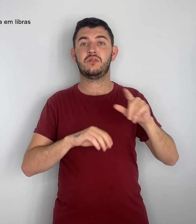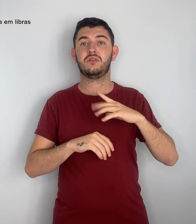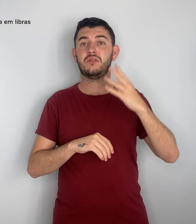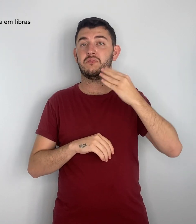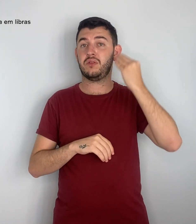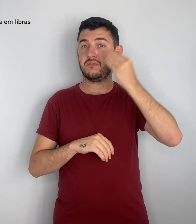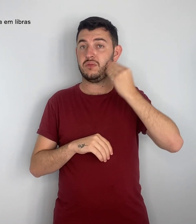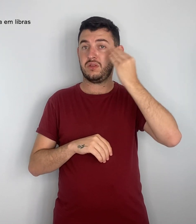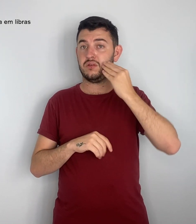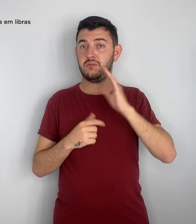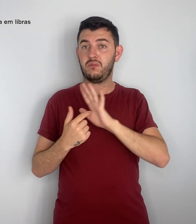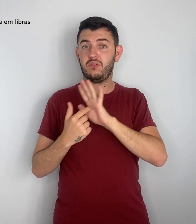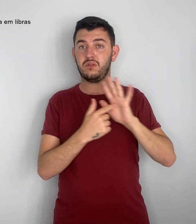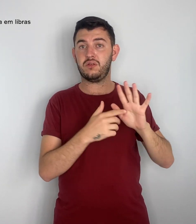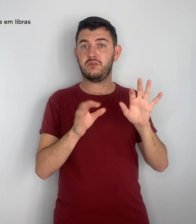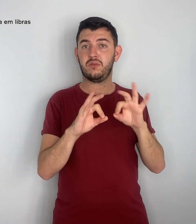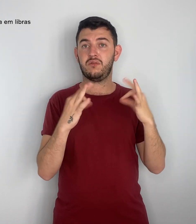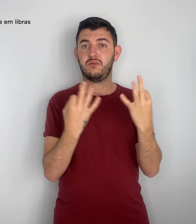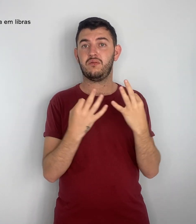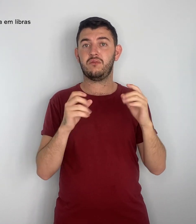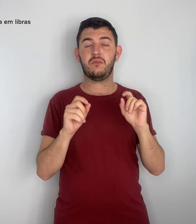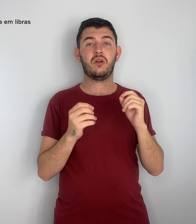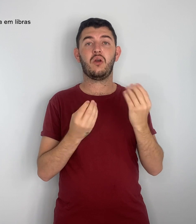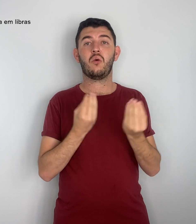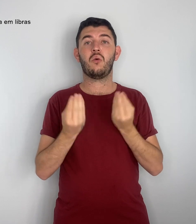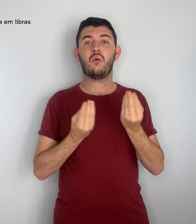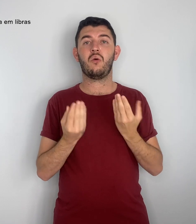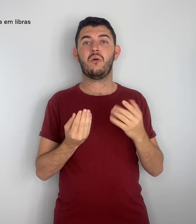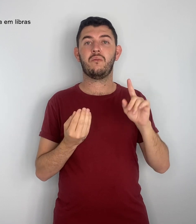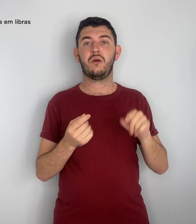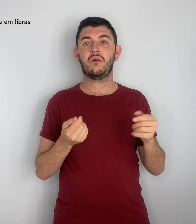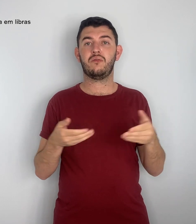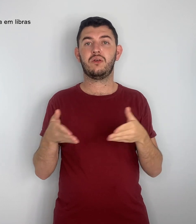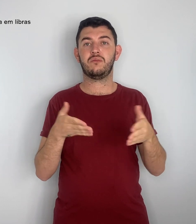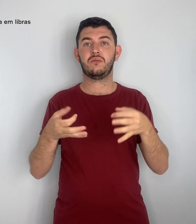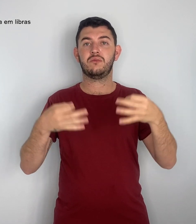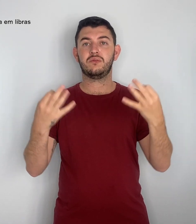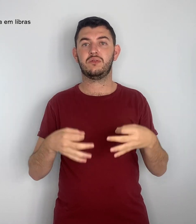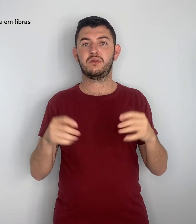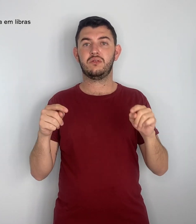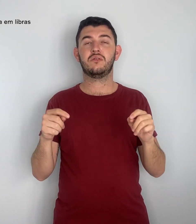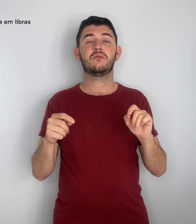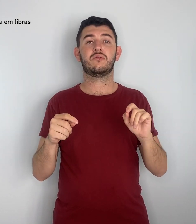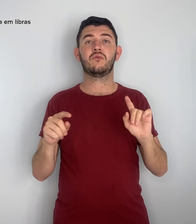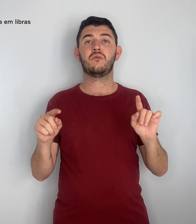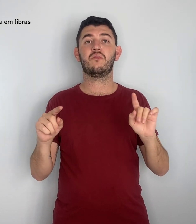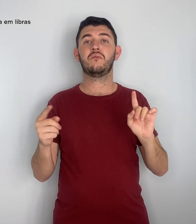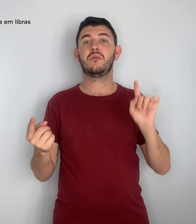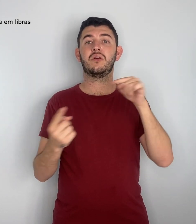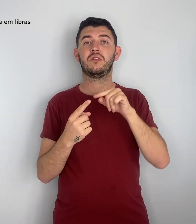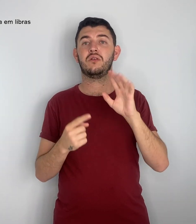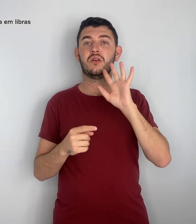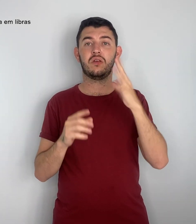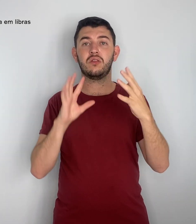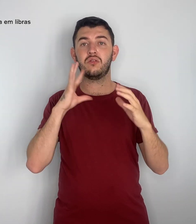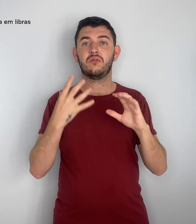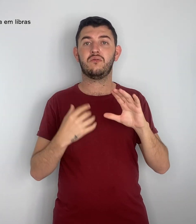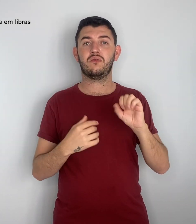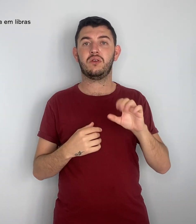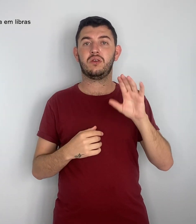à família o encaminhamento adequado para aquele caso. Revela a professora Maria das Graças